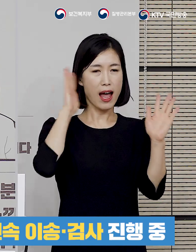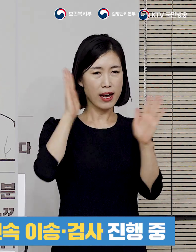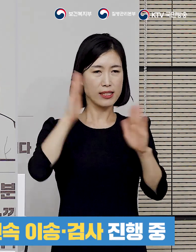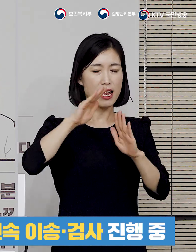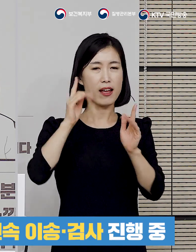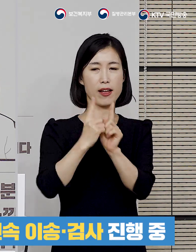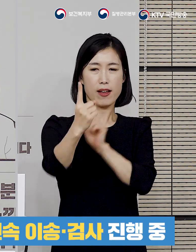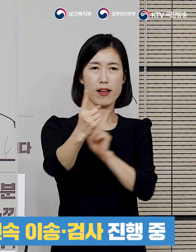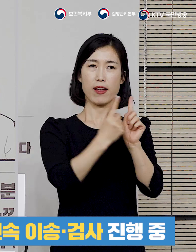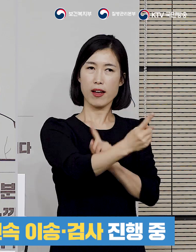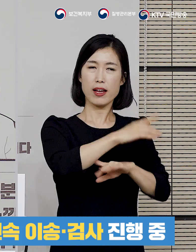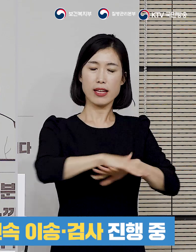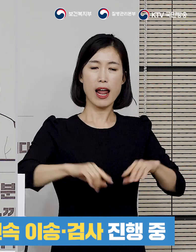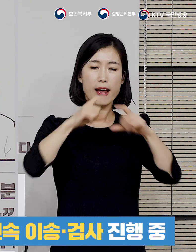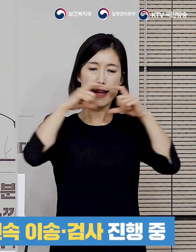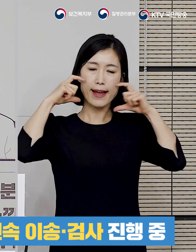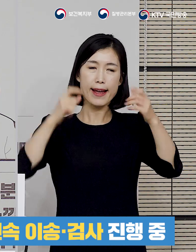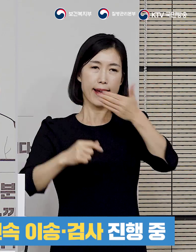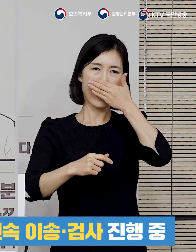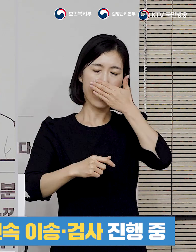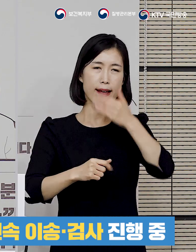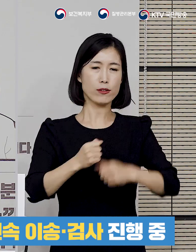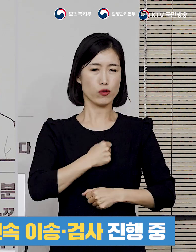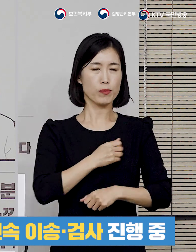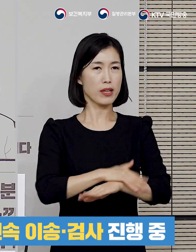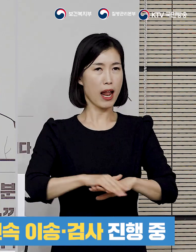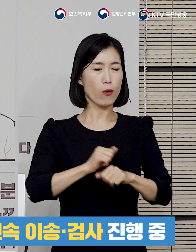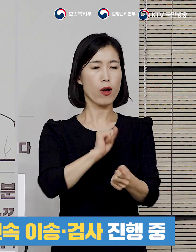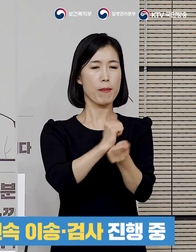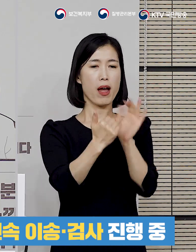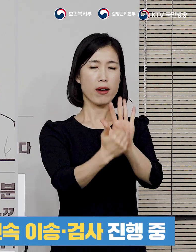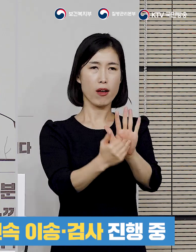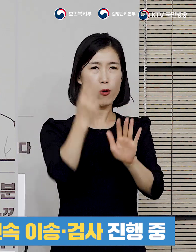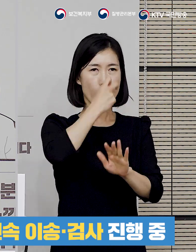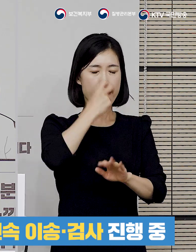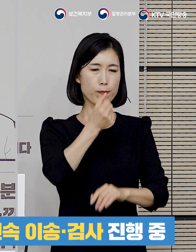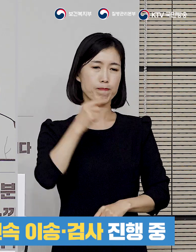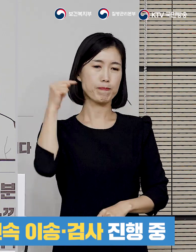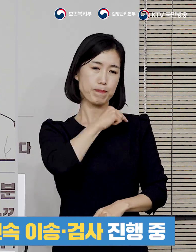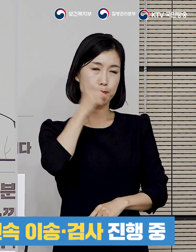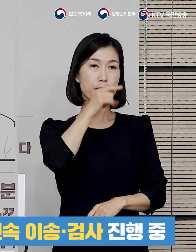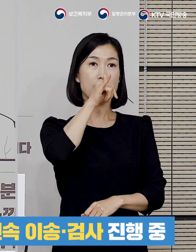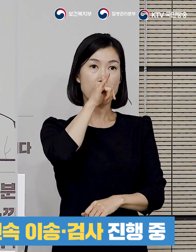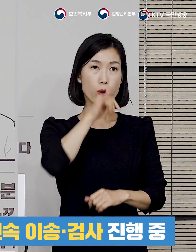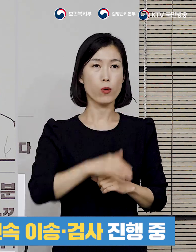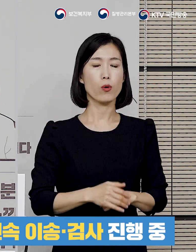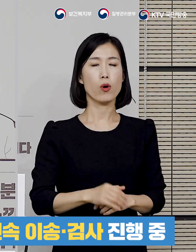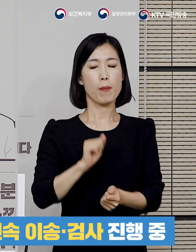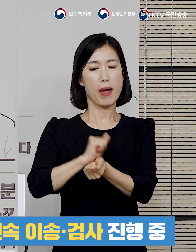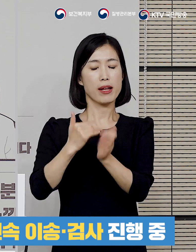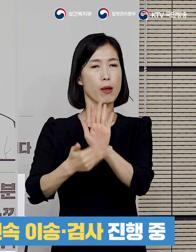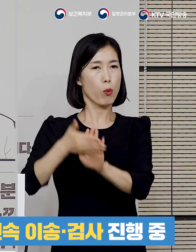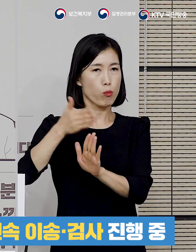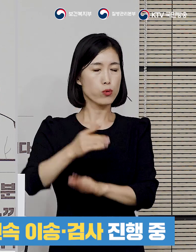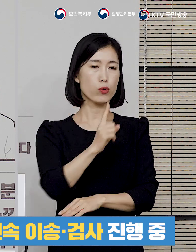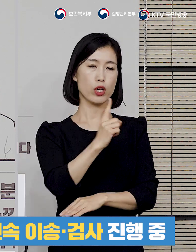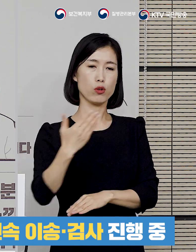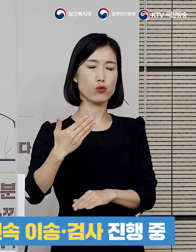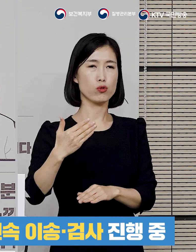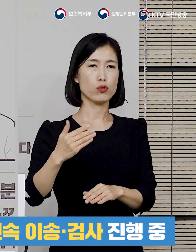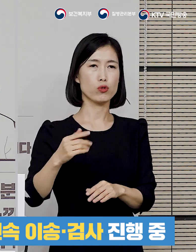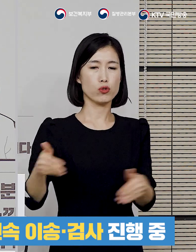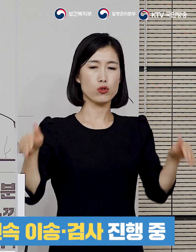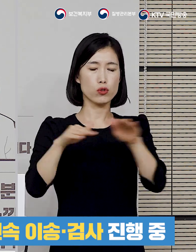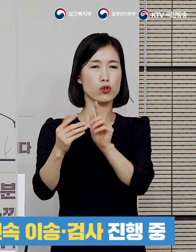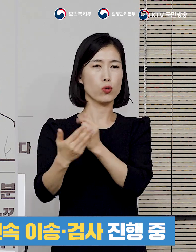거리 두기와 마스크 착용 등의 방역 수칙 준수 등 방역 관리를 강화하고 있으며 방대본, 소방청